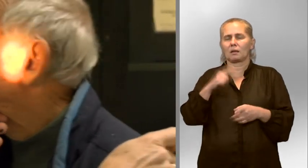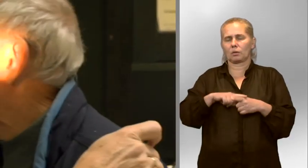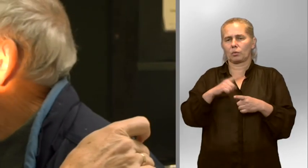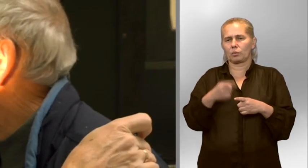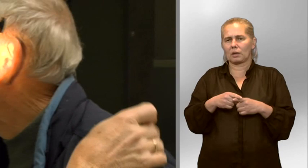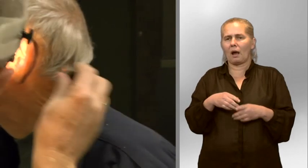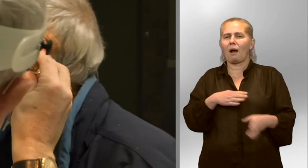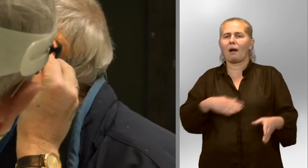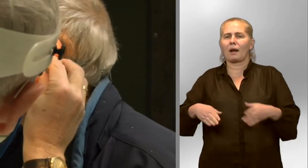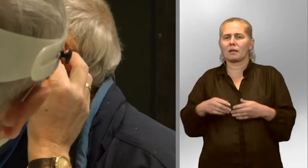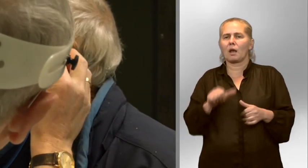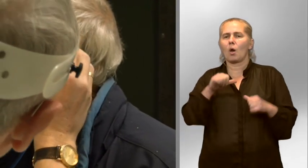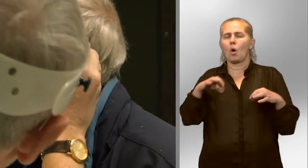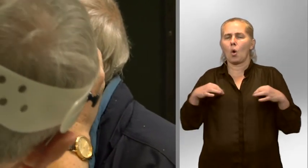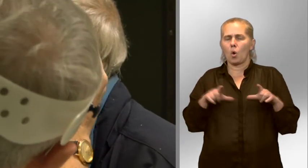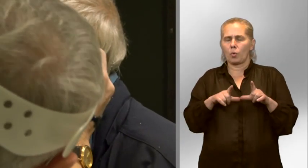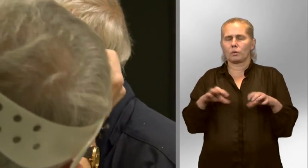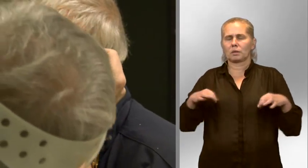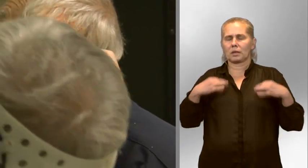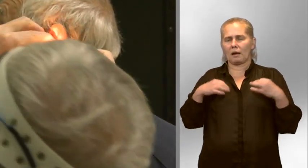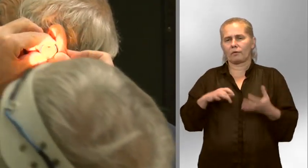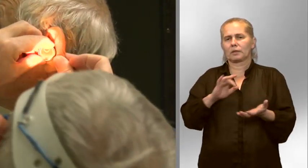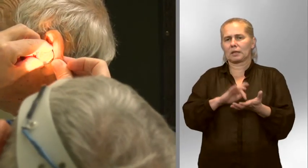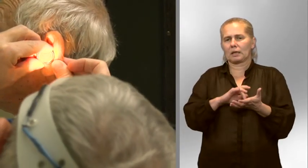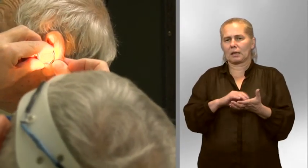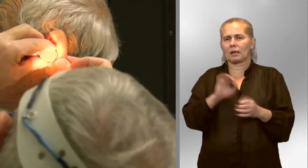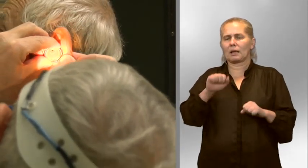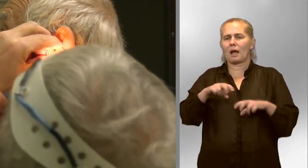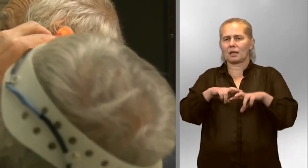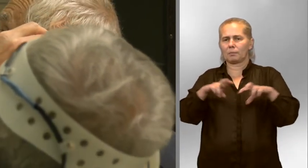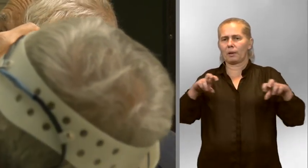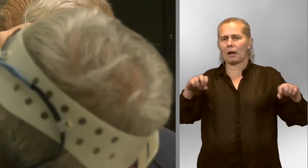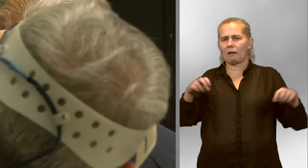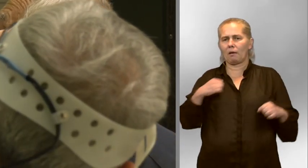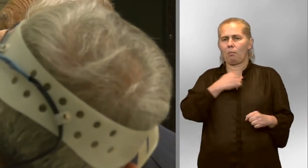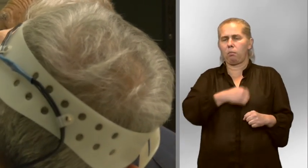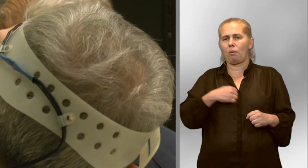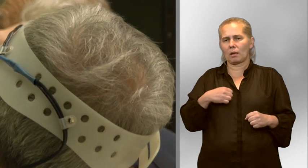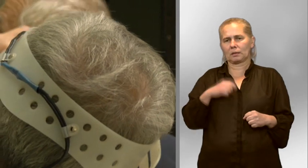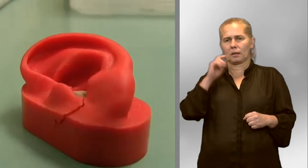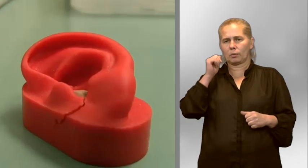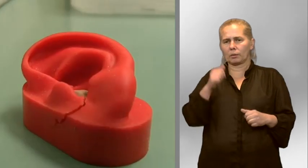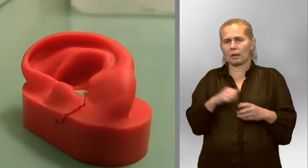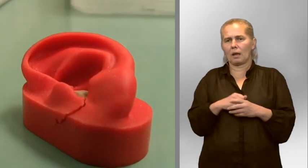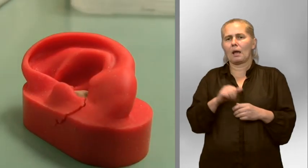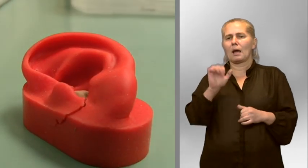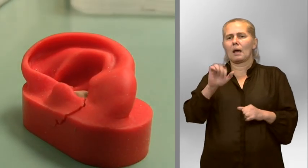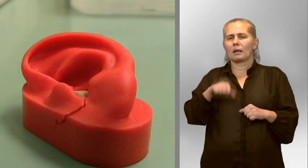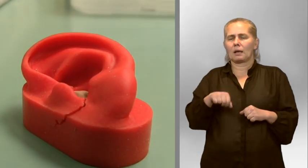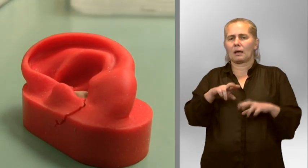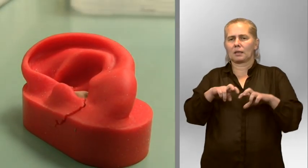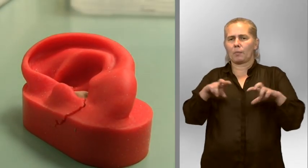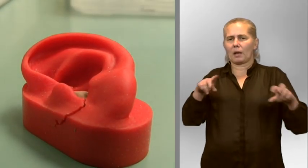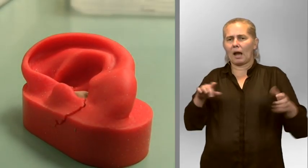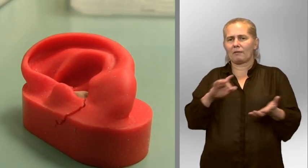u nekoj zdravoj sredini, da izbjegava bolesne pacijente, da ne dolazi u kontakt sa njima, da izbjegava, znači, da